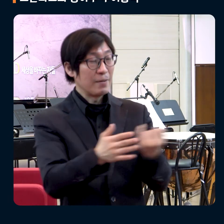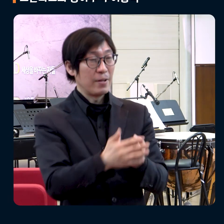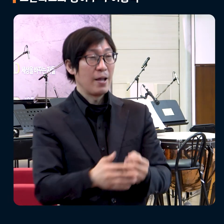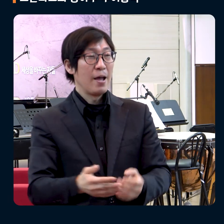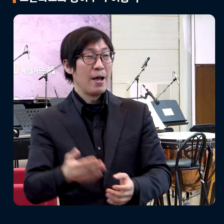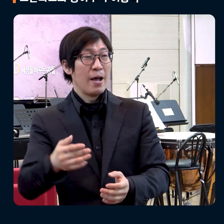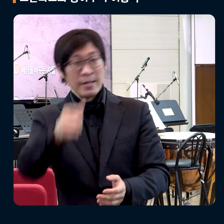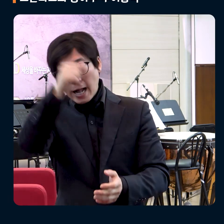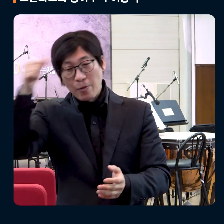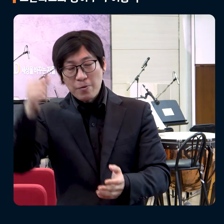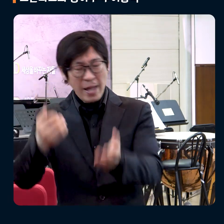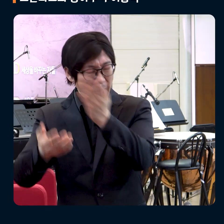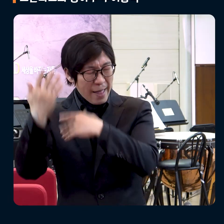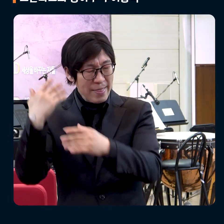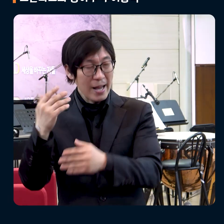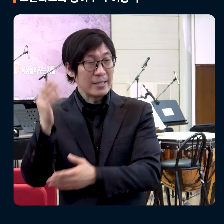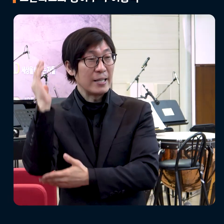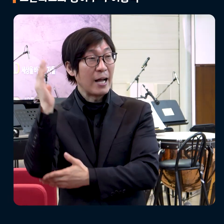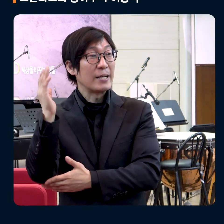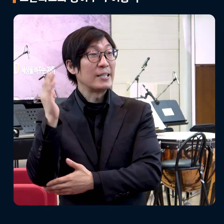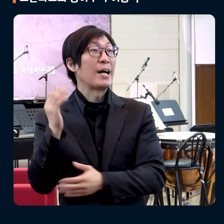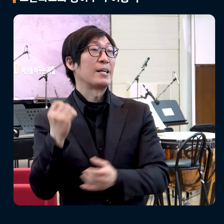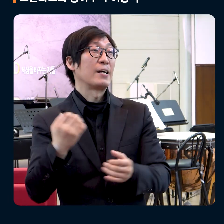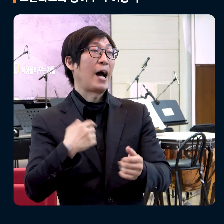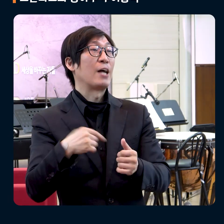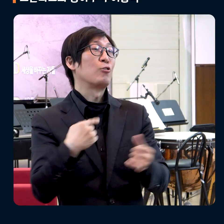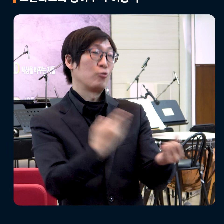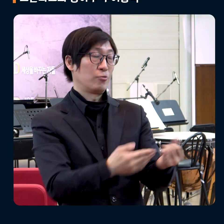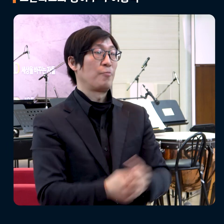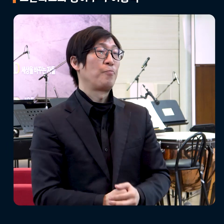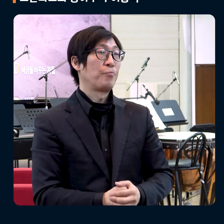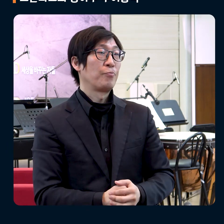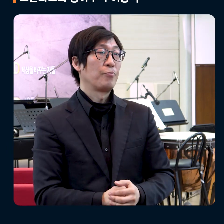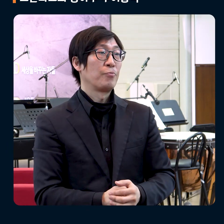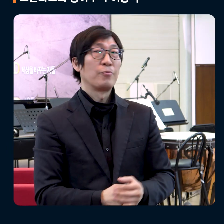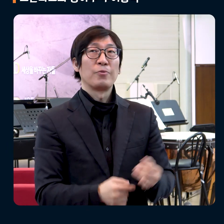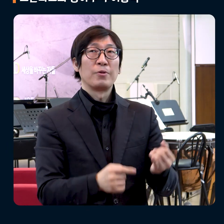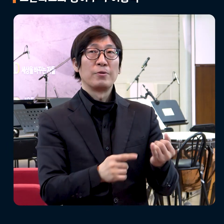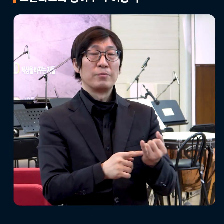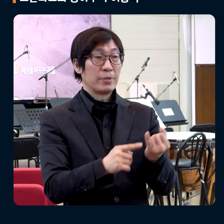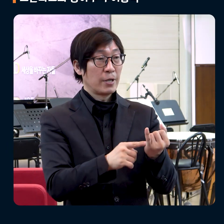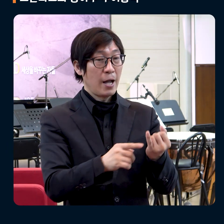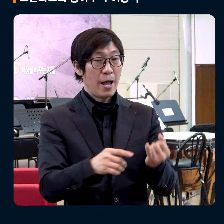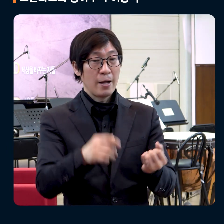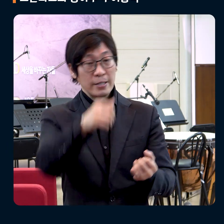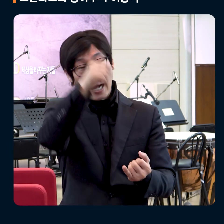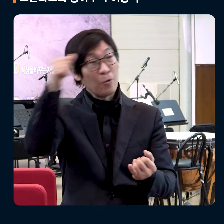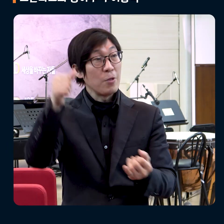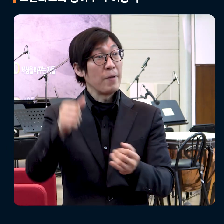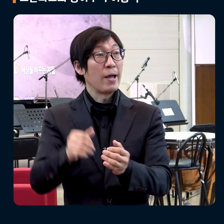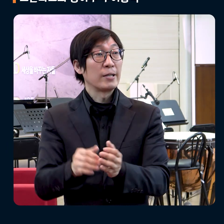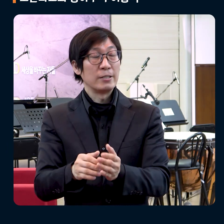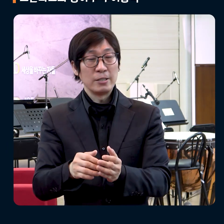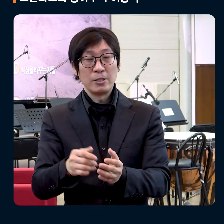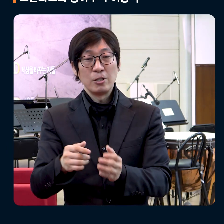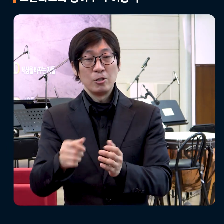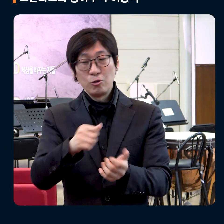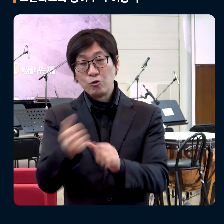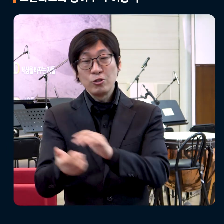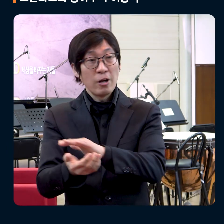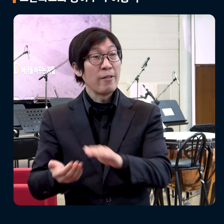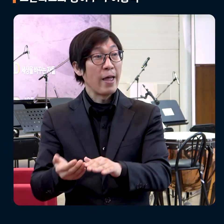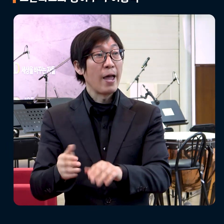얘기를 해주는 거예요. 그러니까 좀 마음이 울렁울렁 해가지고 지 아빠 집에 갔습니다. 여러분 아빠 유문을